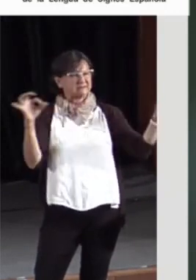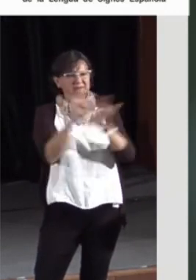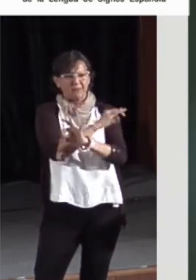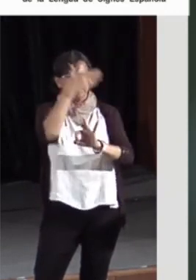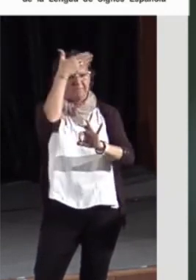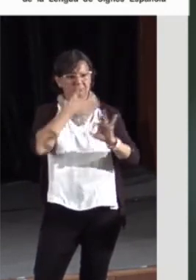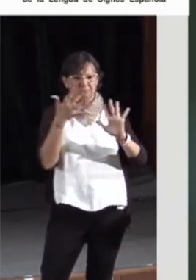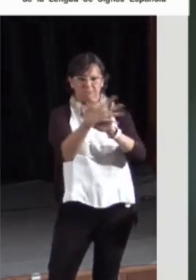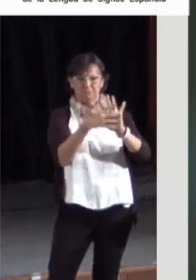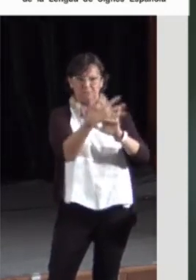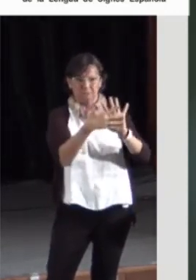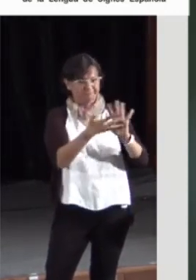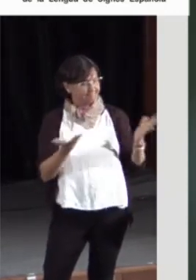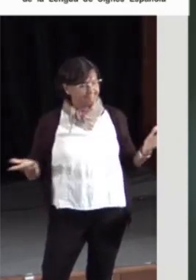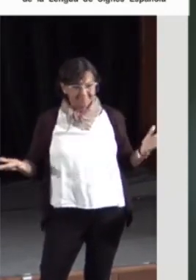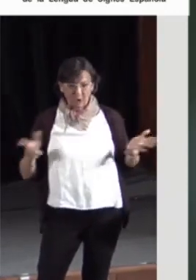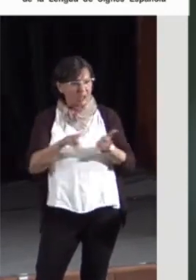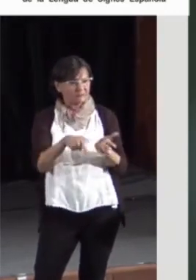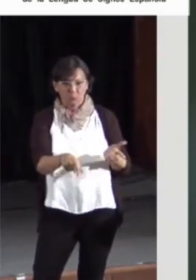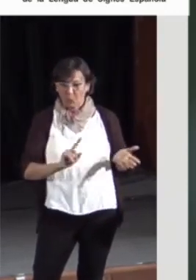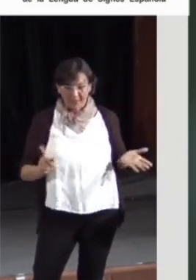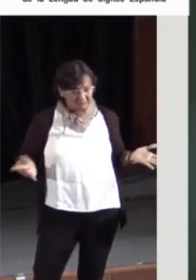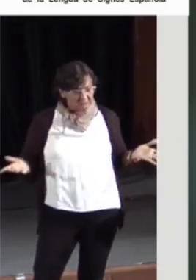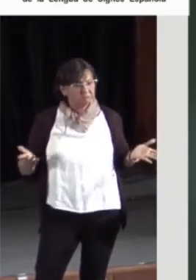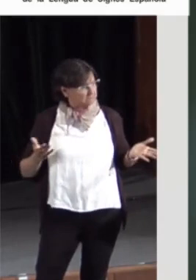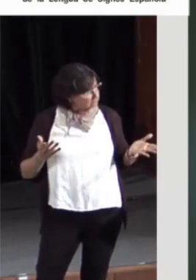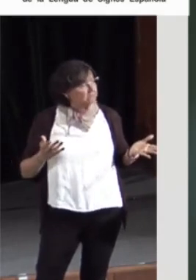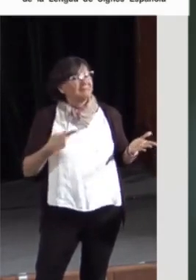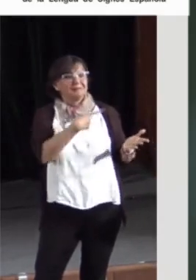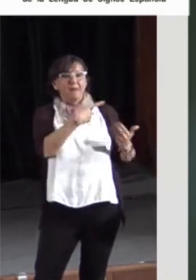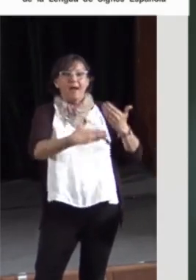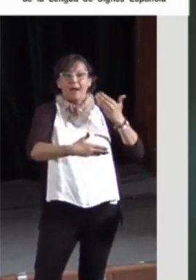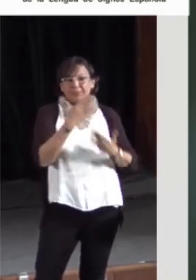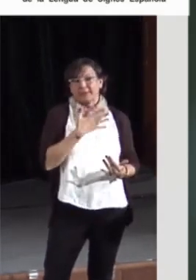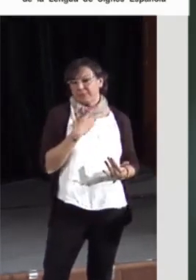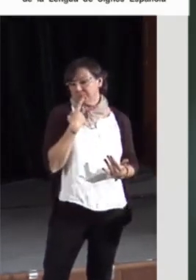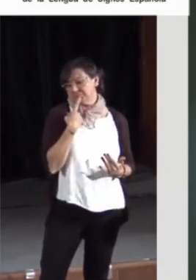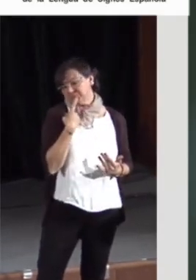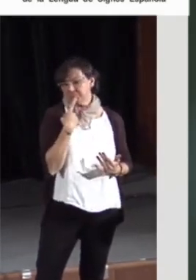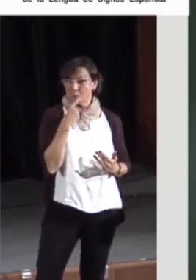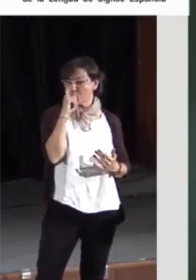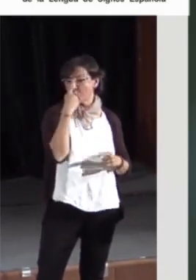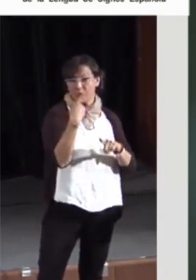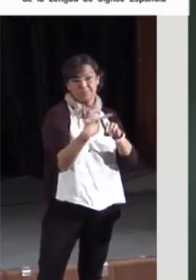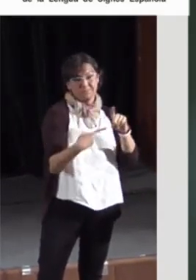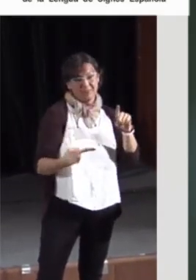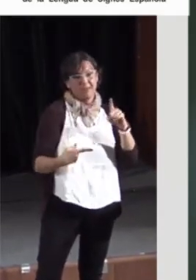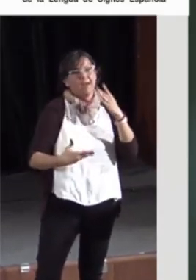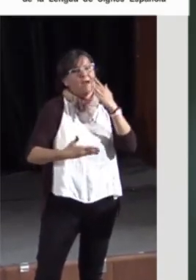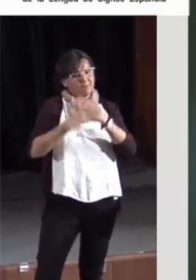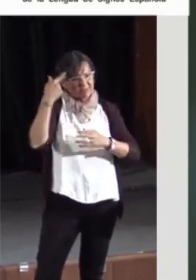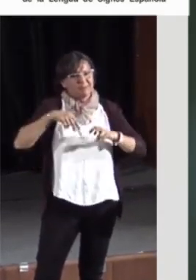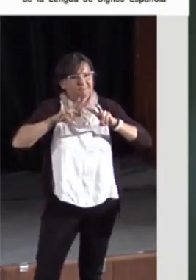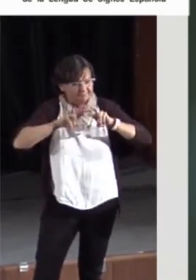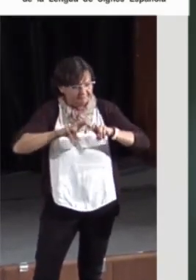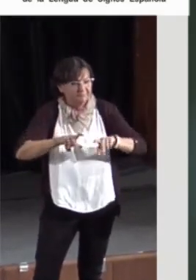componente, la expresión facial, en vinculación con la lengua de signos? Porque ya sabes que sin expresión muchas veces la lengua de signos